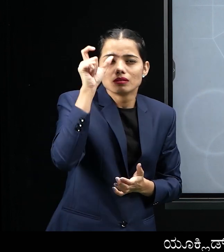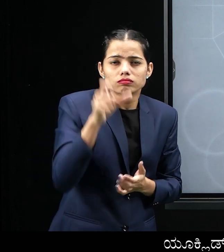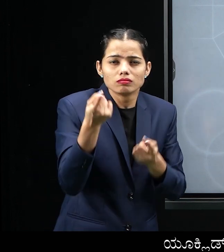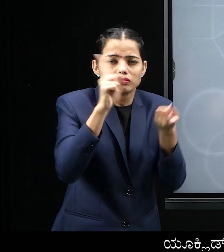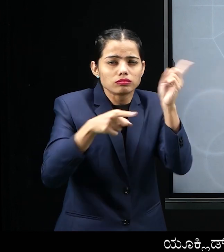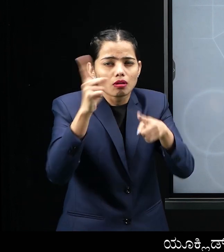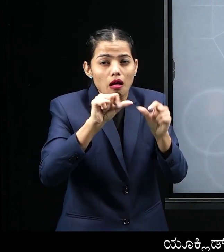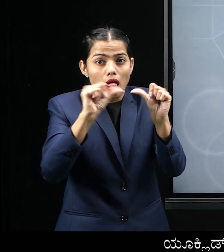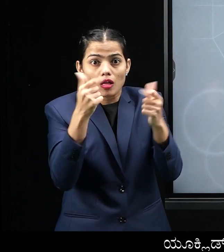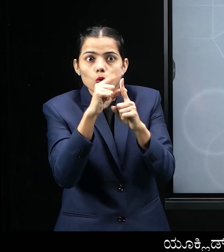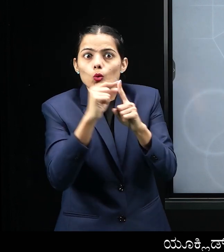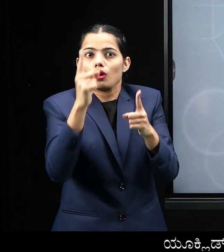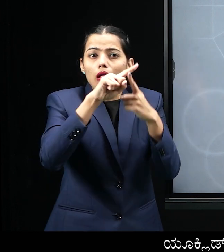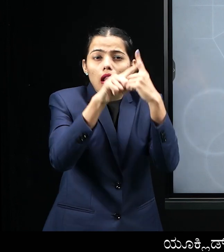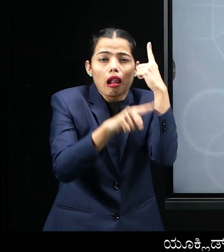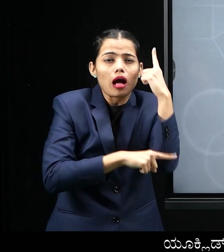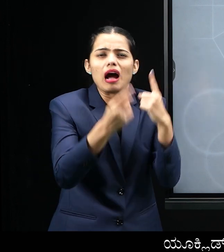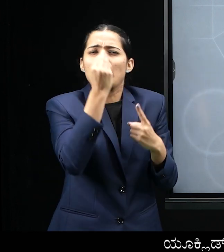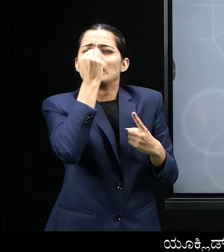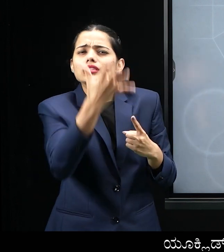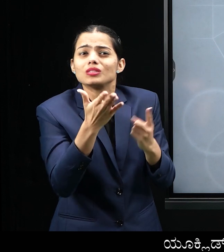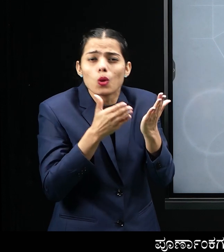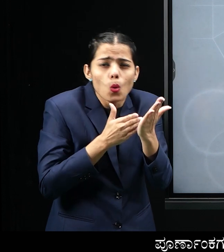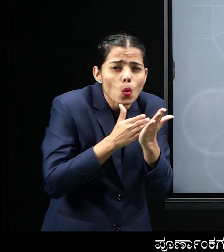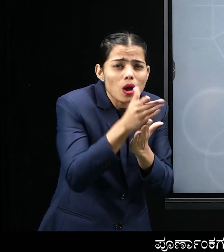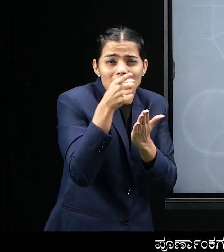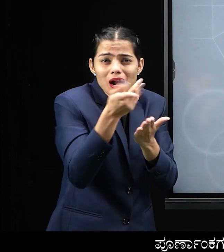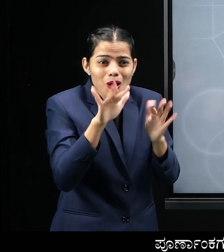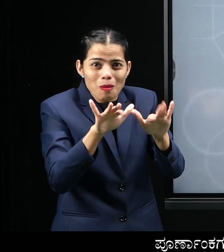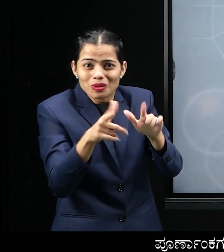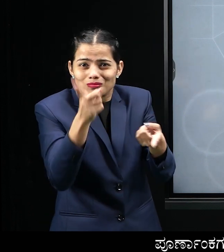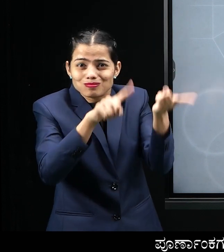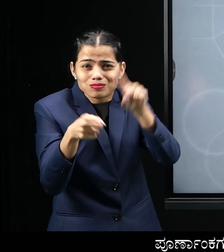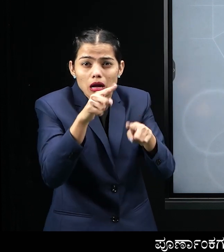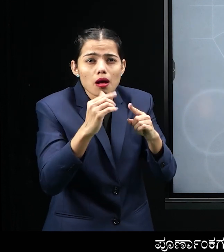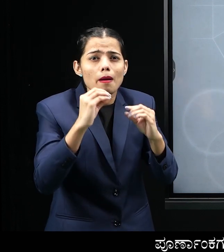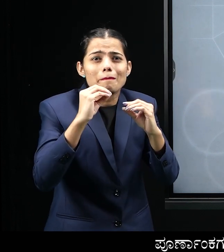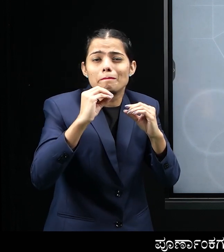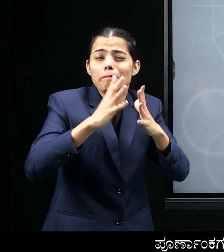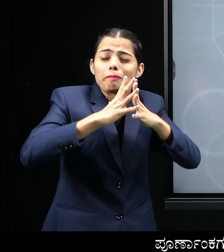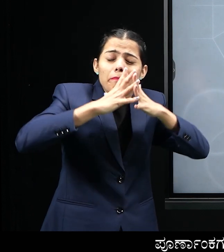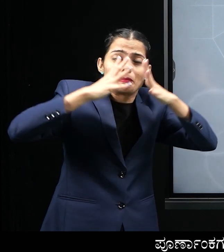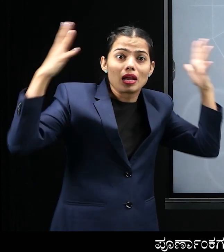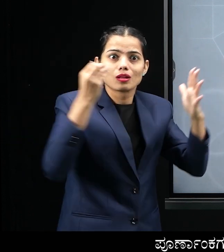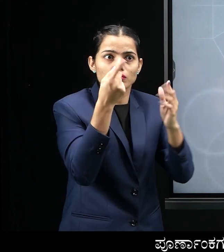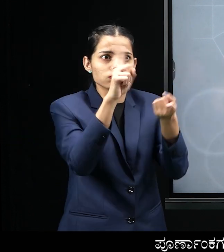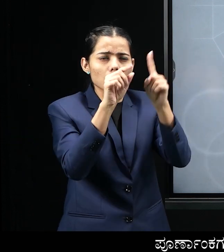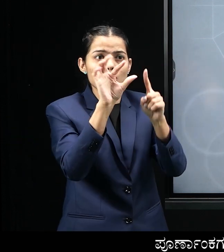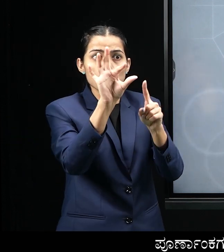ಯೂಕ್ಲಿಡ್ನ ವಿಭಾಗ ಅಲ್ಗಾರಿದಮ್ ಎರಡು ನೀಡಿದ ಧನಾತ್ಮಕ ಪೂರ್ಣಾಂಕಗಳ ಅತ್ಯಧಿಕ ಸಾಮಾನ್ಯ ಅಂಶವನ್ನು